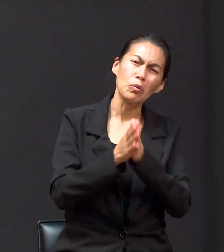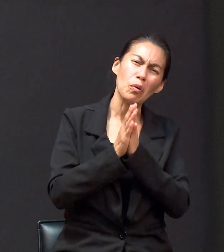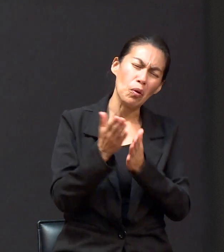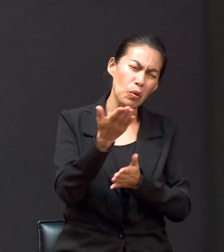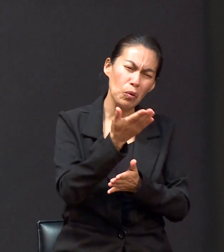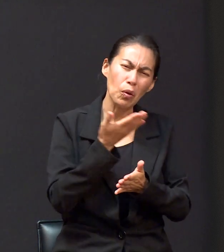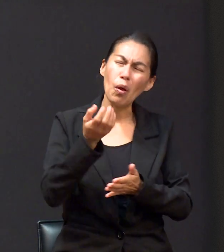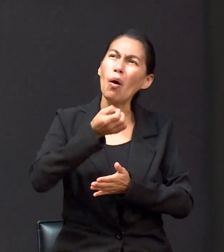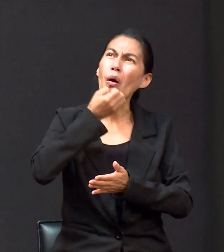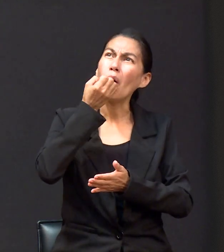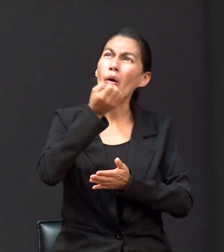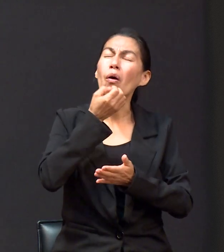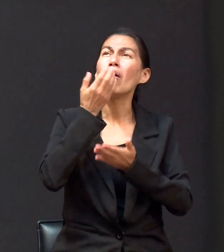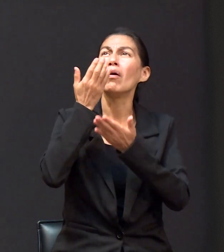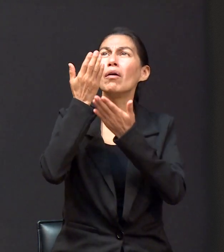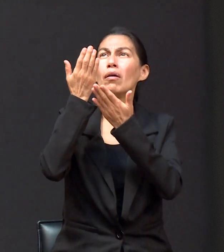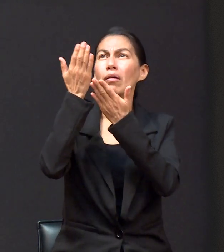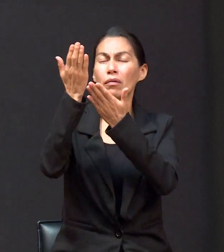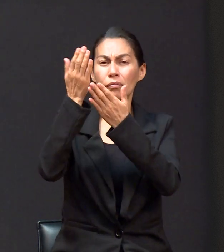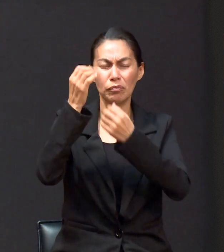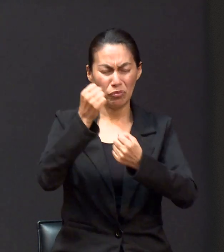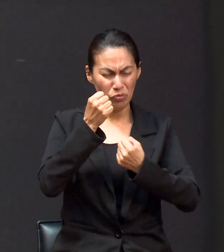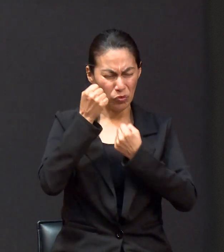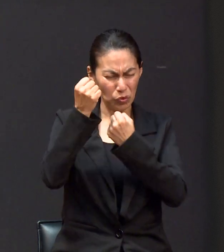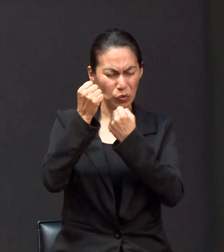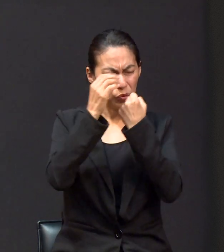Oremos por consuelo y fortaleza.